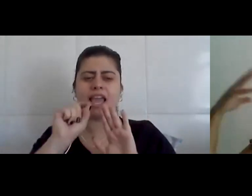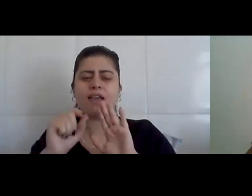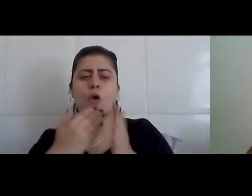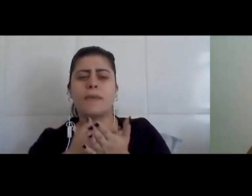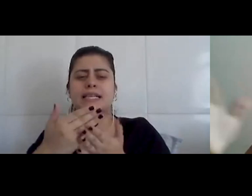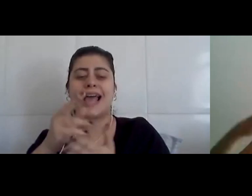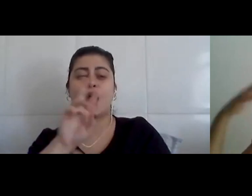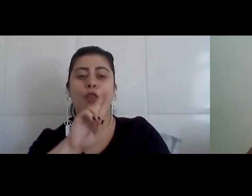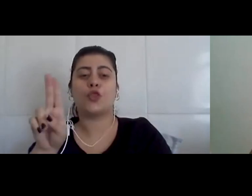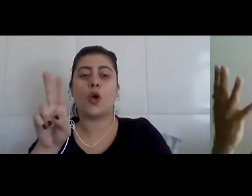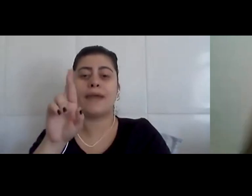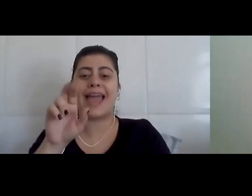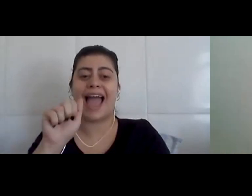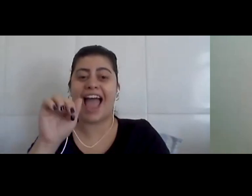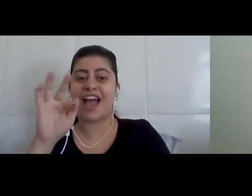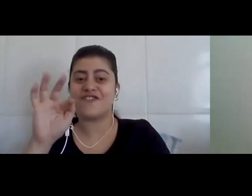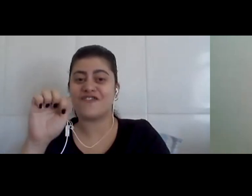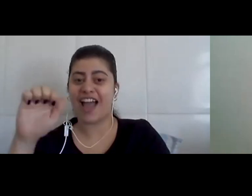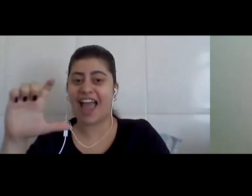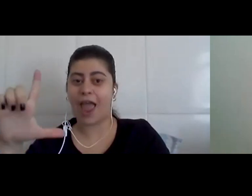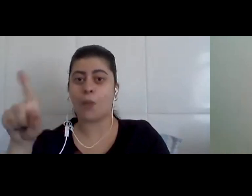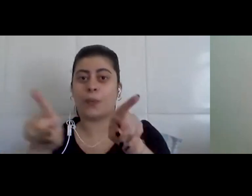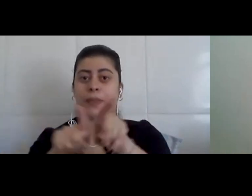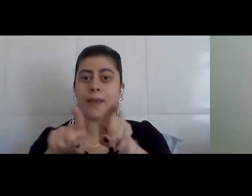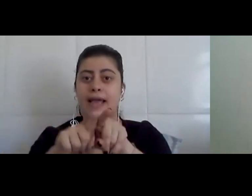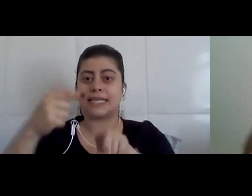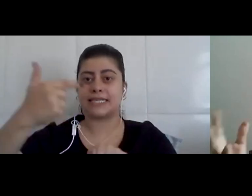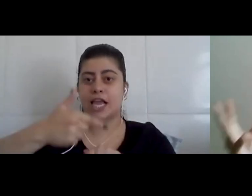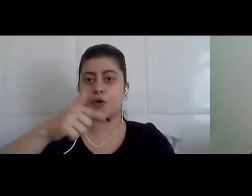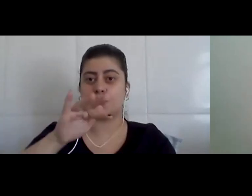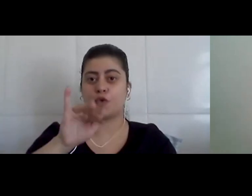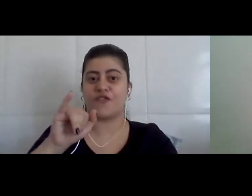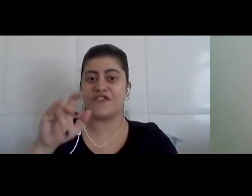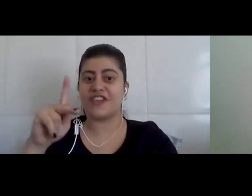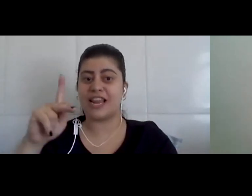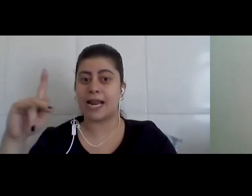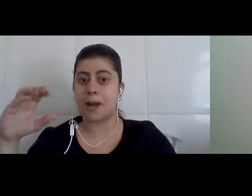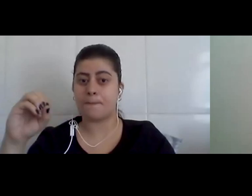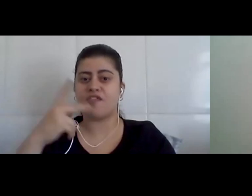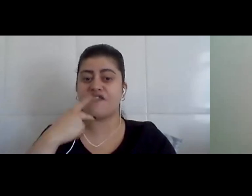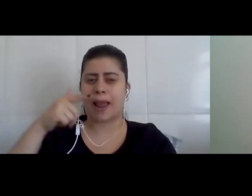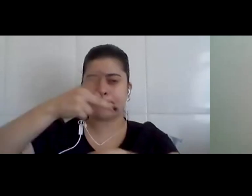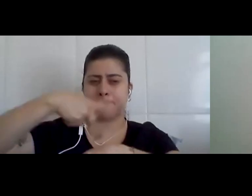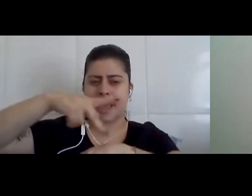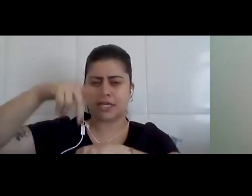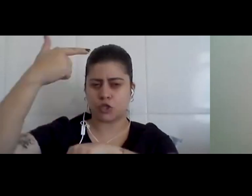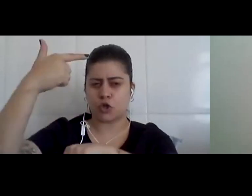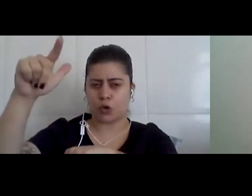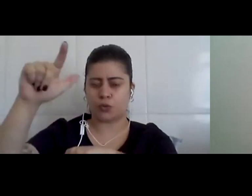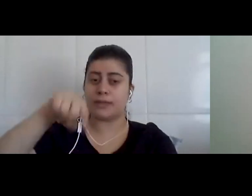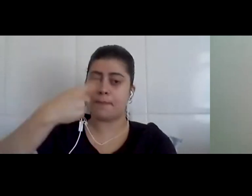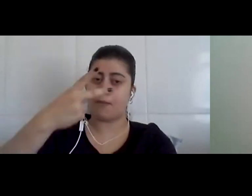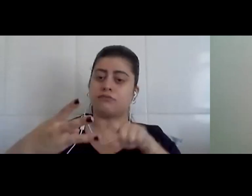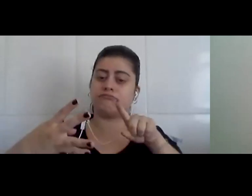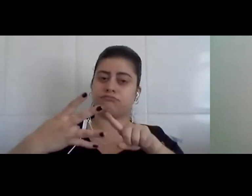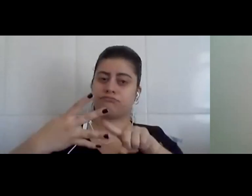vai trazer, e Felipe, que vão trazer uma perspectiva mais internacional, e depois Natália e Vivian para fechar.